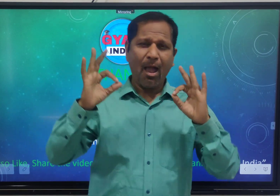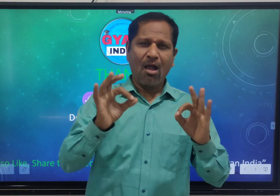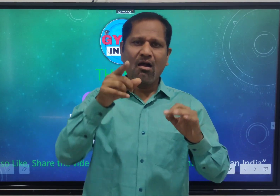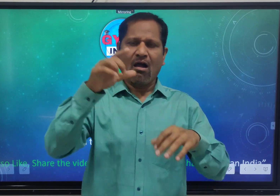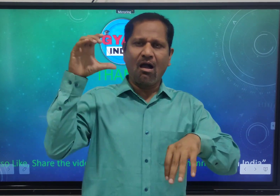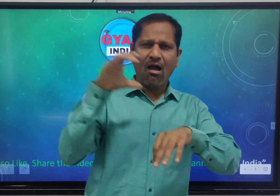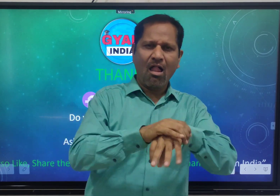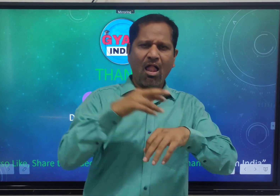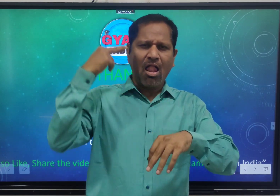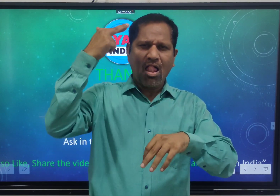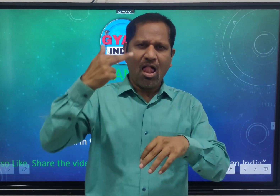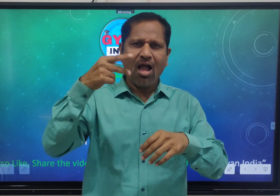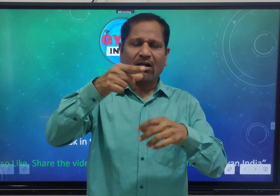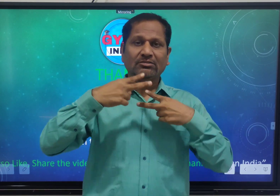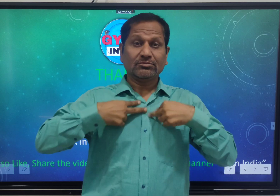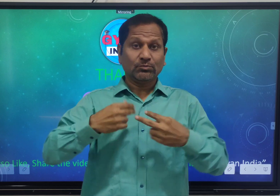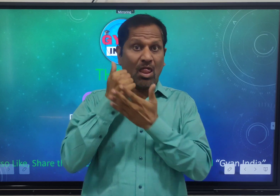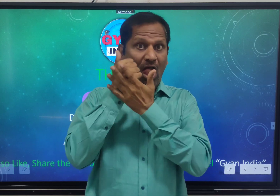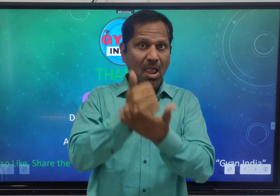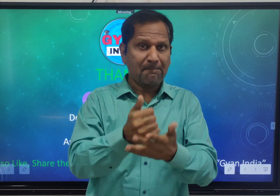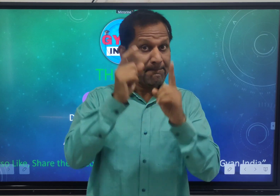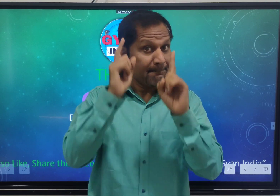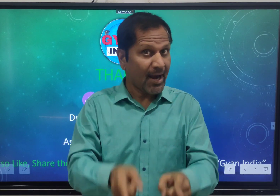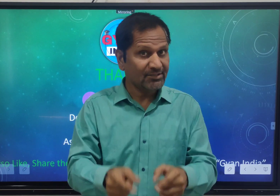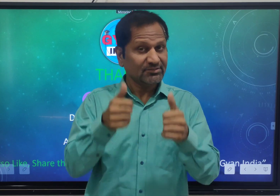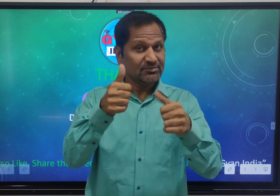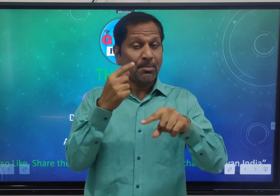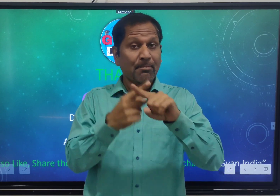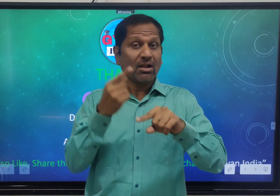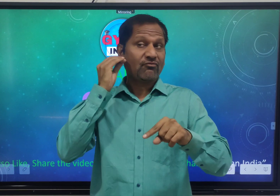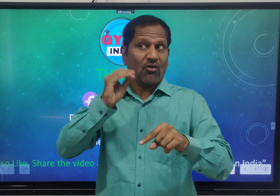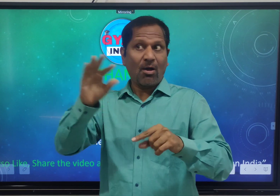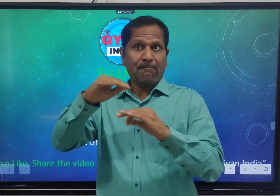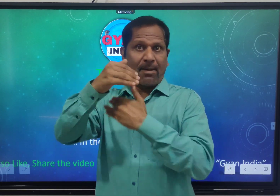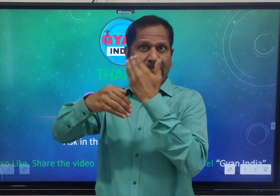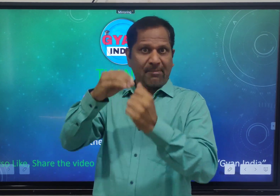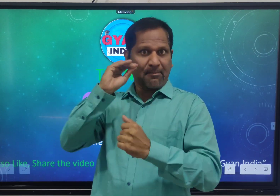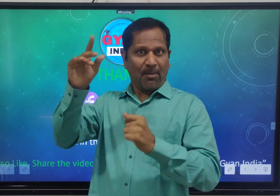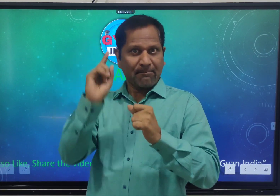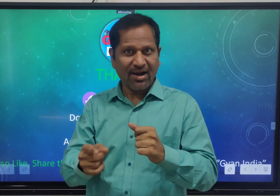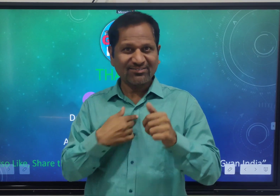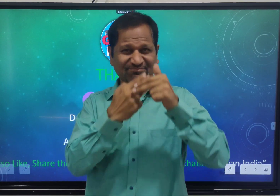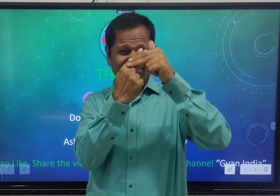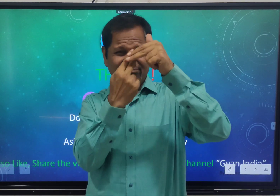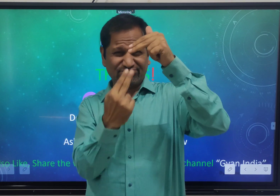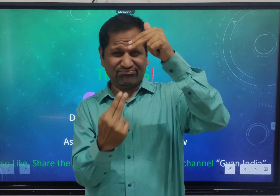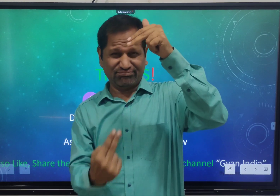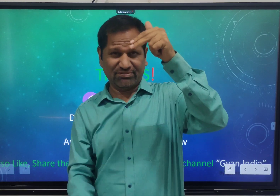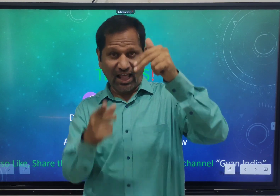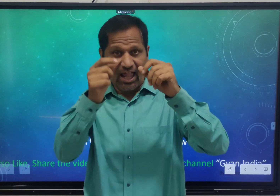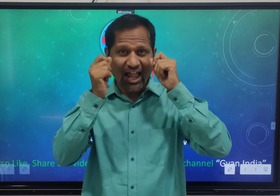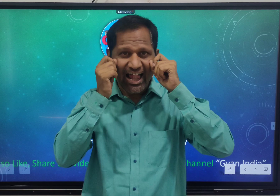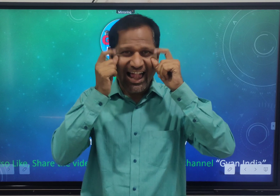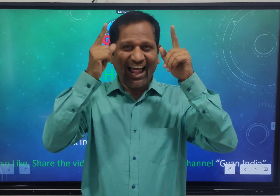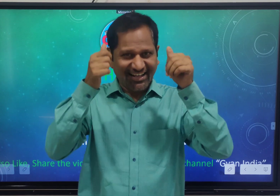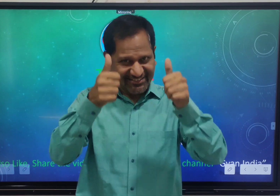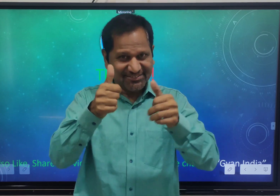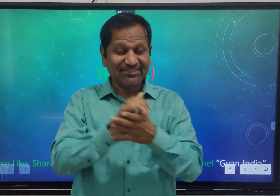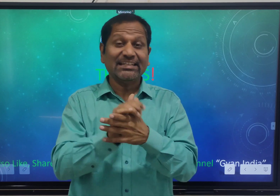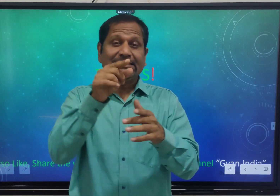करते हैं। आर्टिकल 22 जो डिटेंशन के बारे में आज मैंने बताया, जैसे परिवार को बताना, सूचना देना,